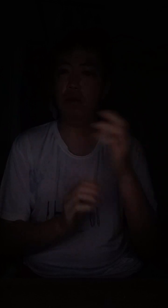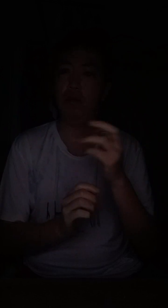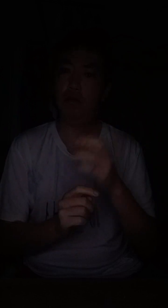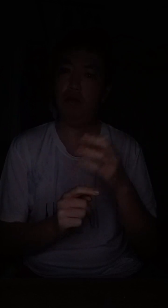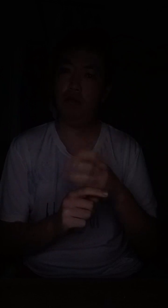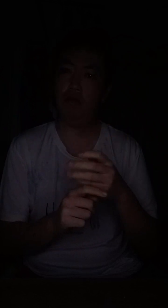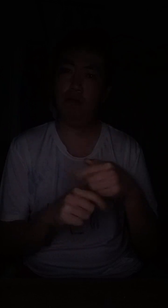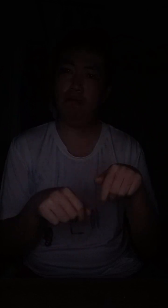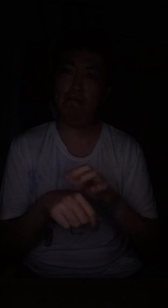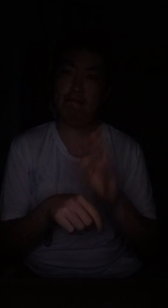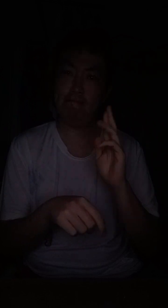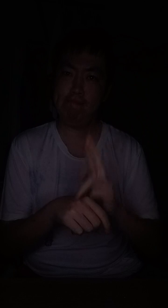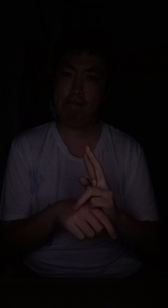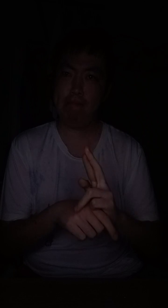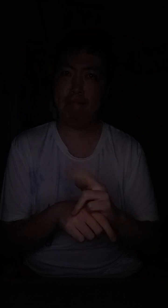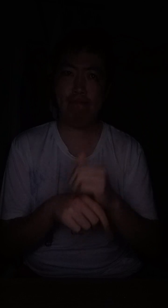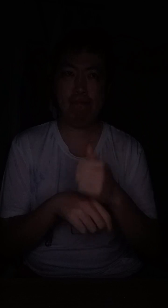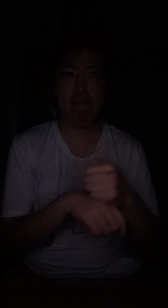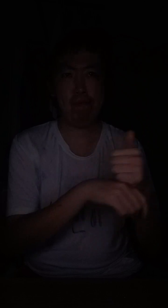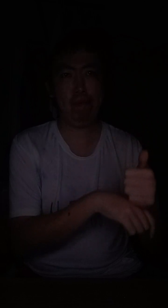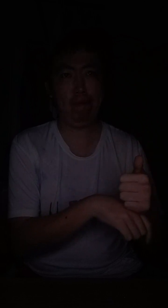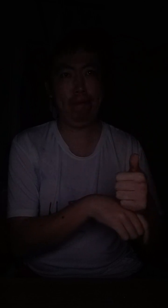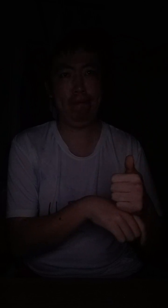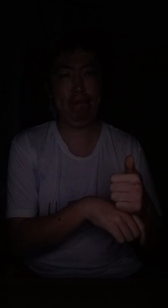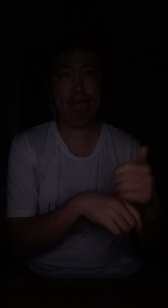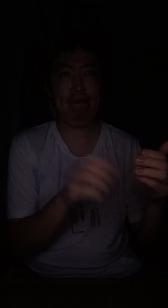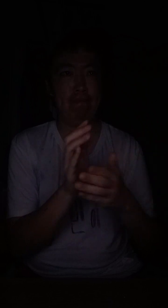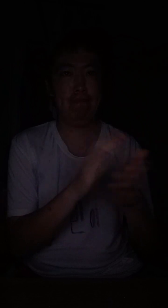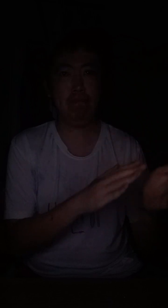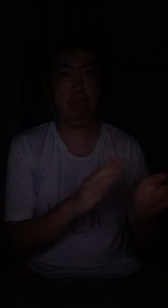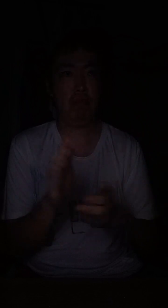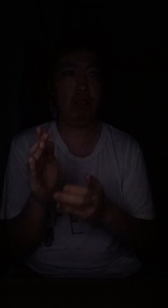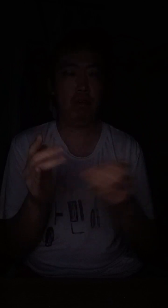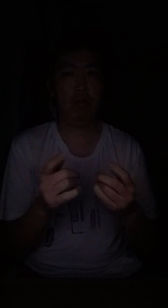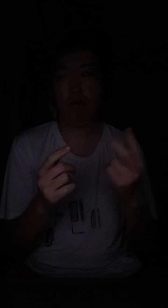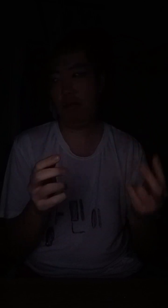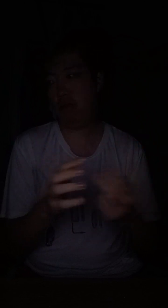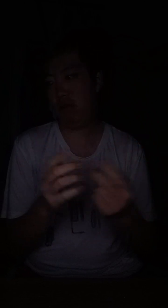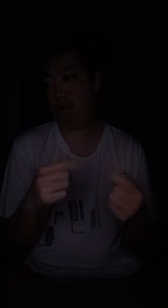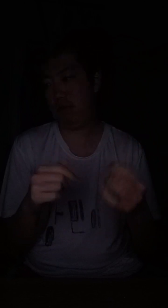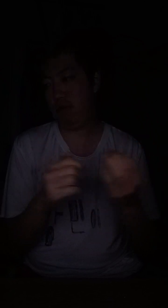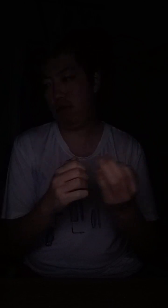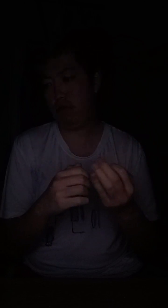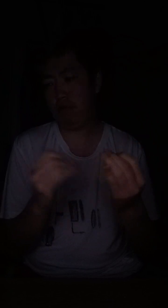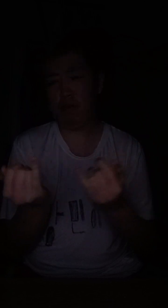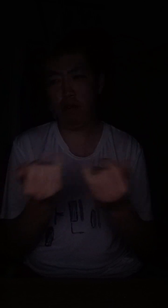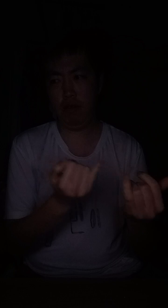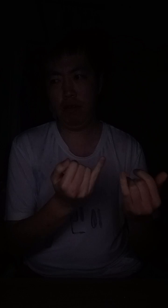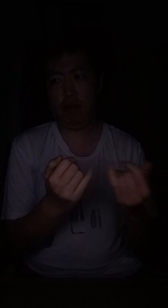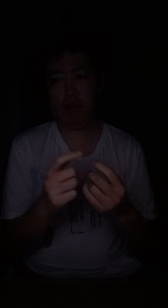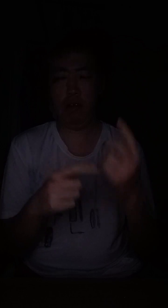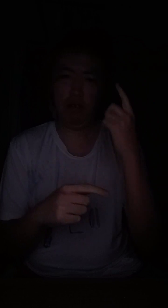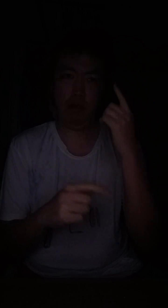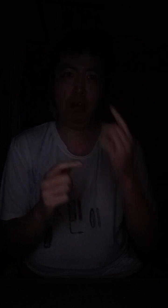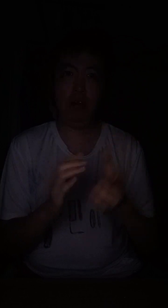범죄의 존재를 인정하고 성차별을 없애는 쪽으로 나아갈 때 제2, 제3의 강남역 사건을 막을 수 있다고 생각합니다. 네.